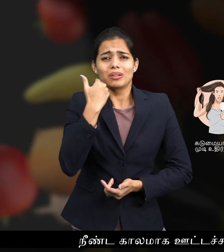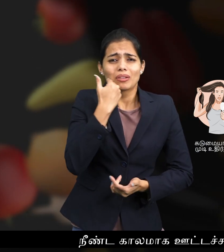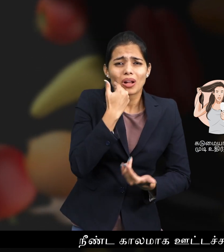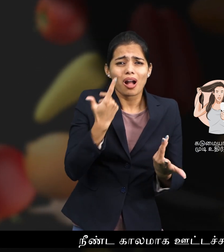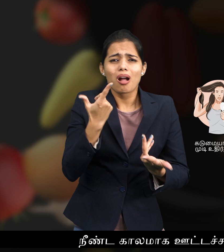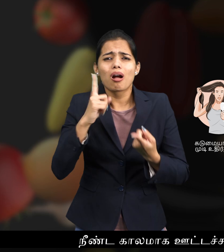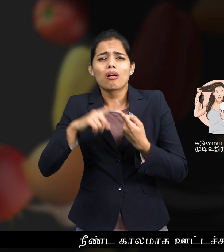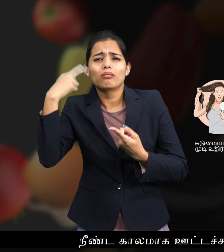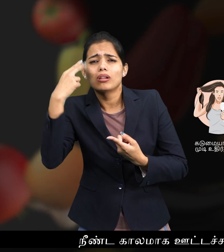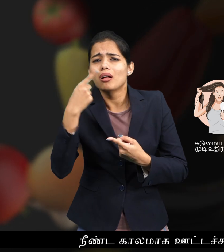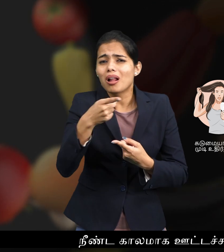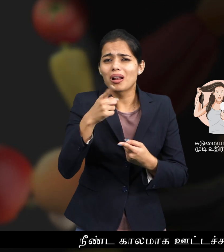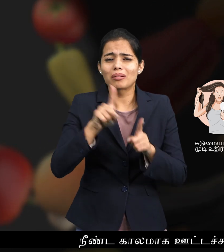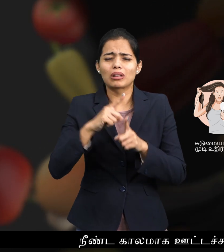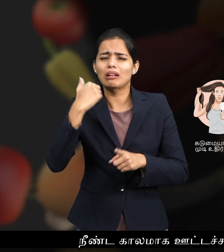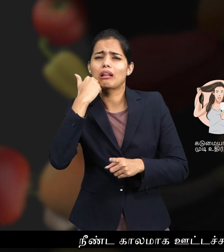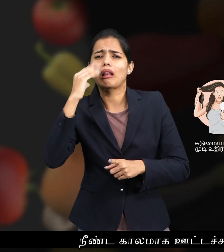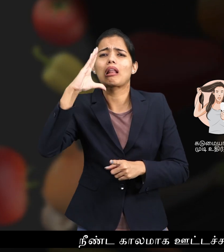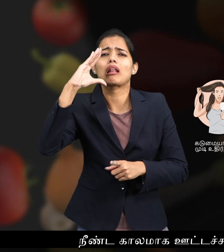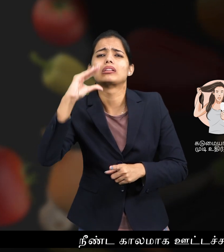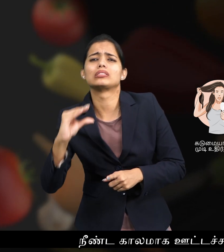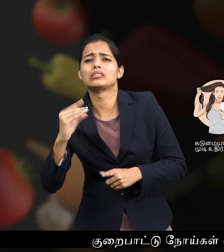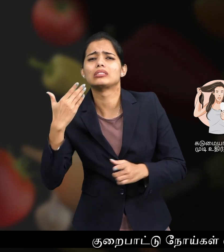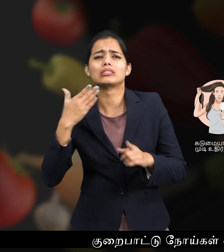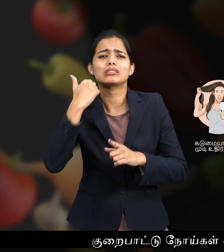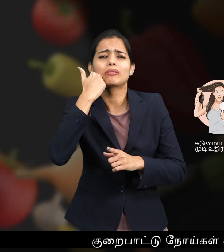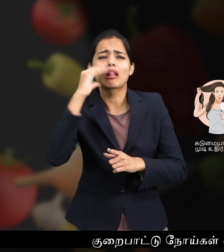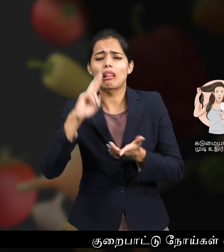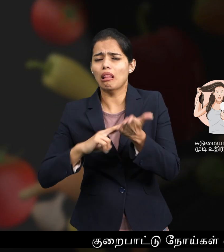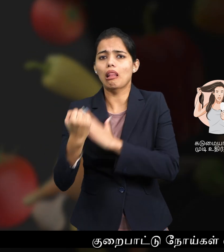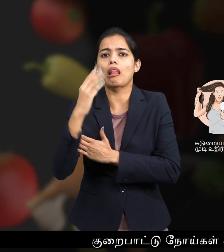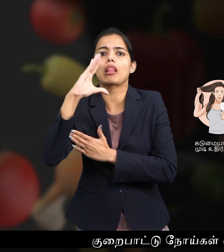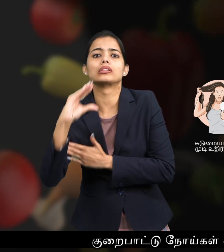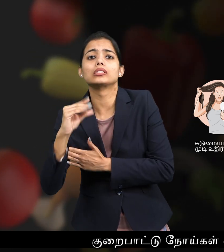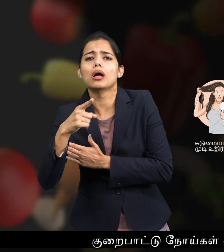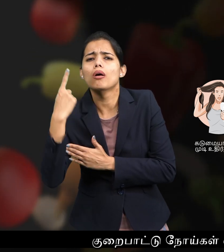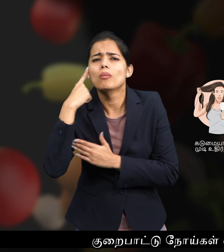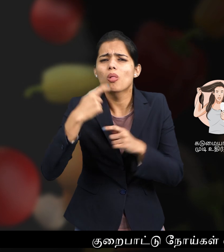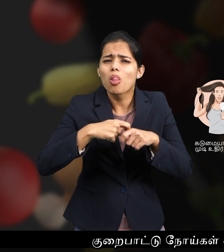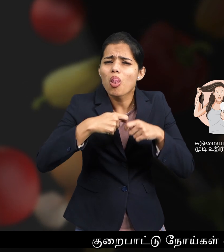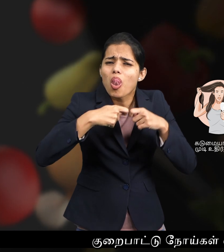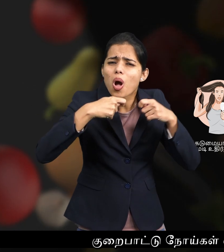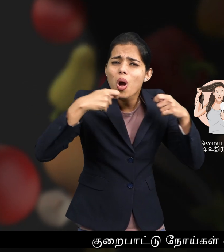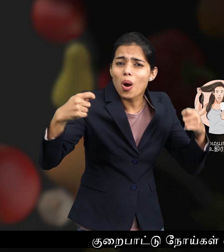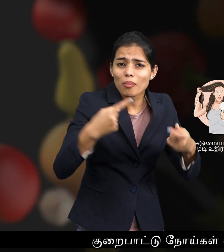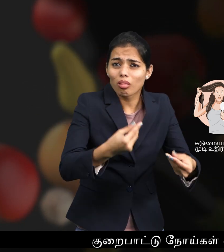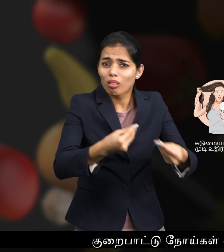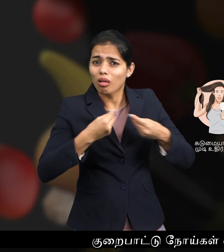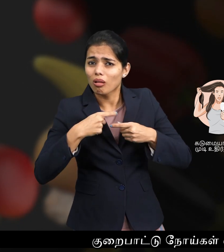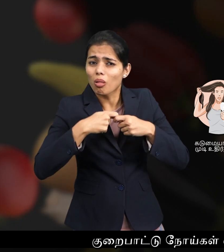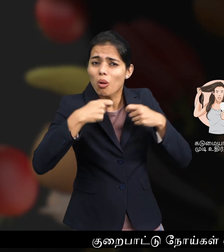நீண்ட காலமாக ஊட்டச்சத்துக்கள் இல்லாததால் ஏற்படும் நோய்கள் குறைபாட்டு நோய்கள் என்று அழைக்கப்படுகின்றன.